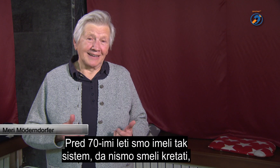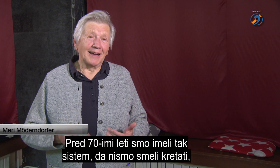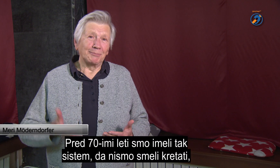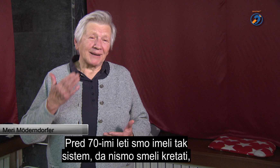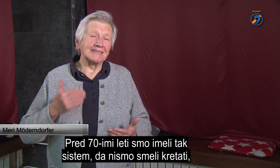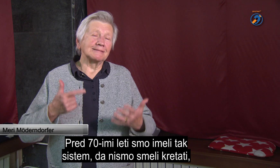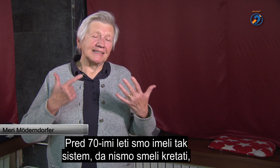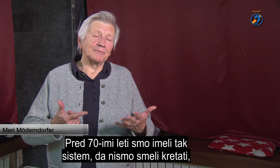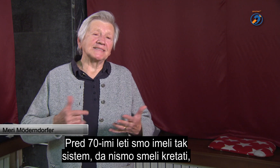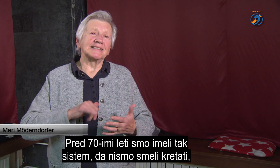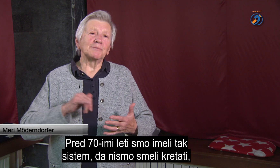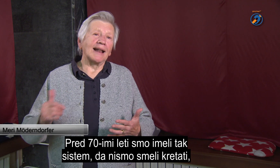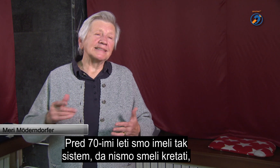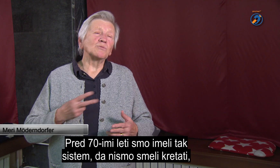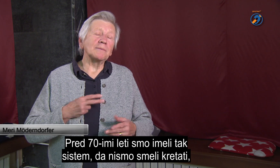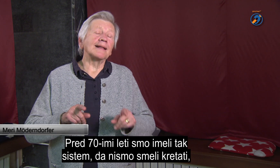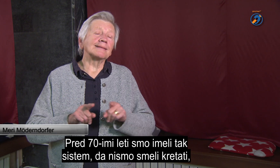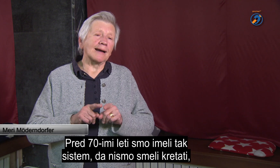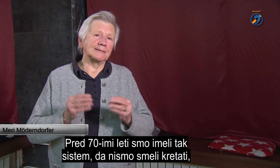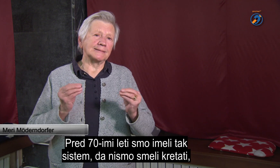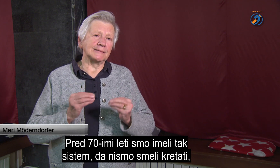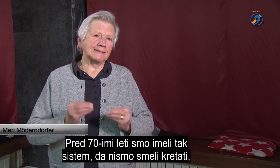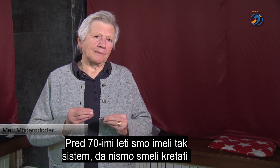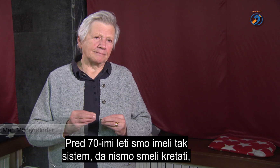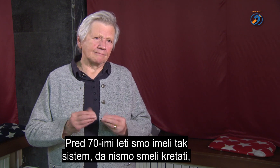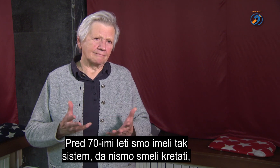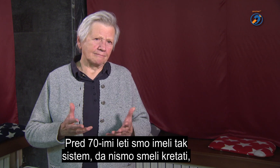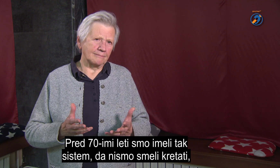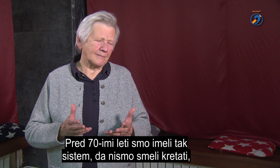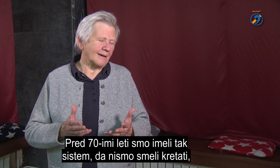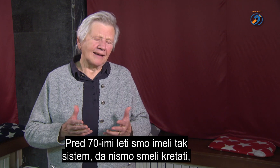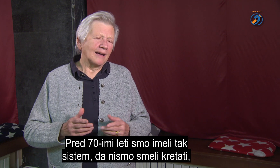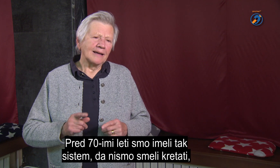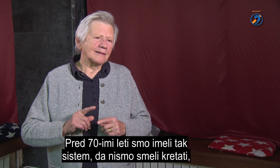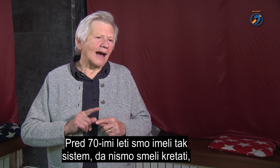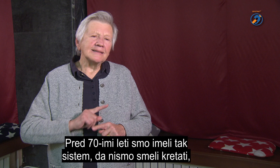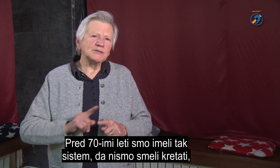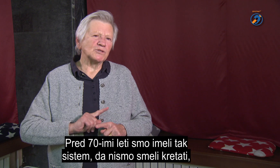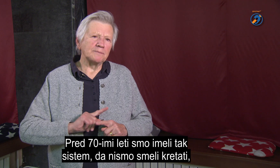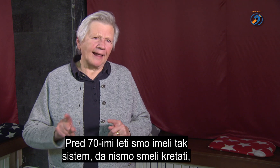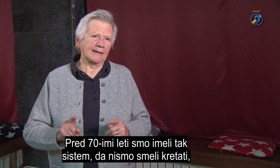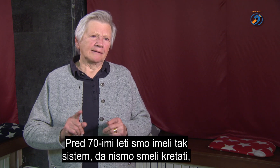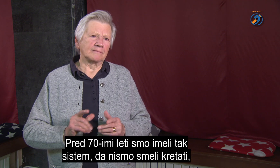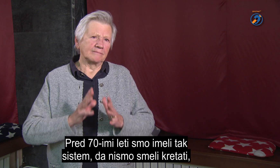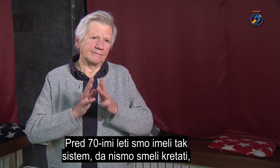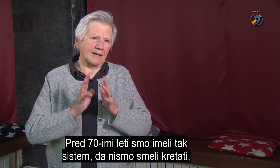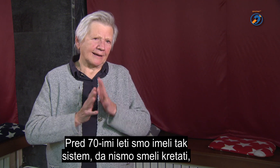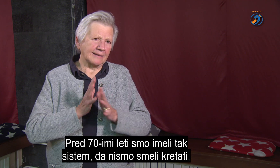Ja, pred 70 leti smo imeli tak sistem, da nismo